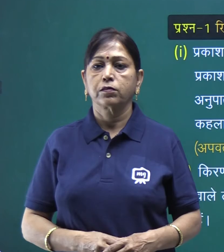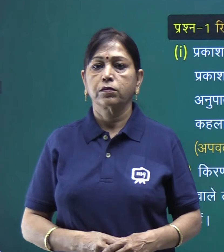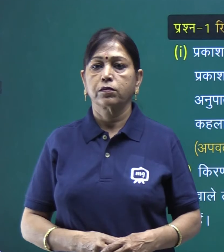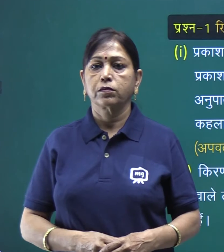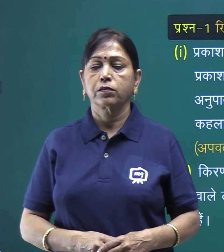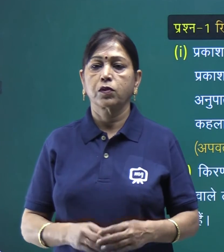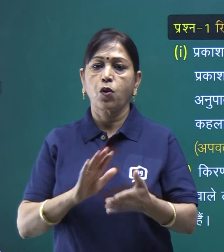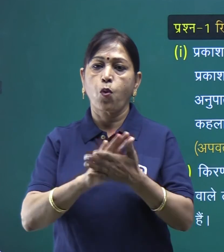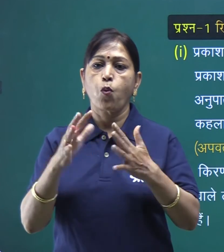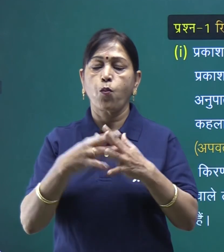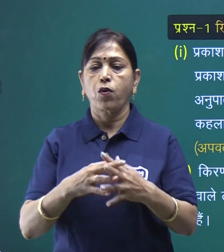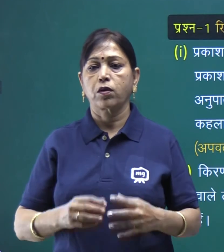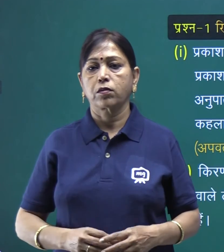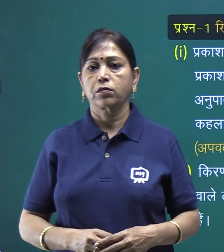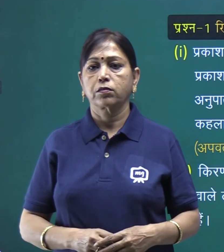ग्रह कार्य।